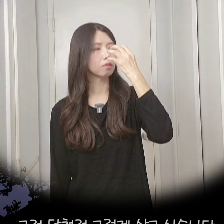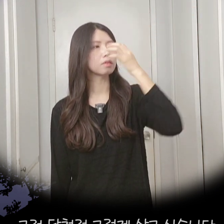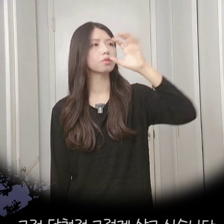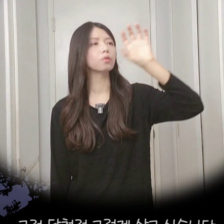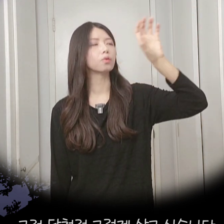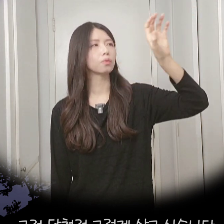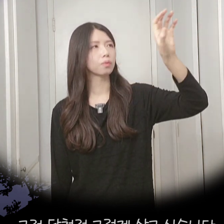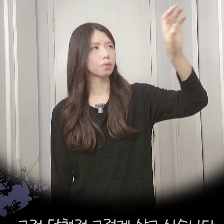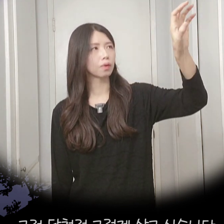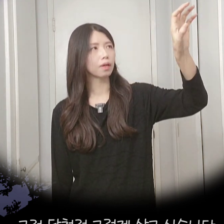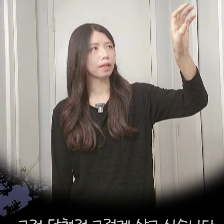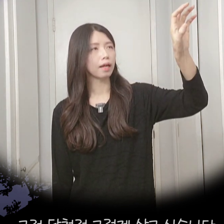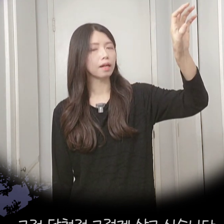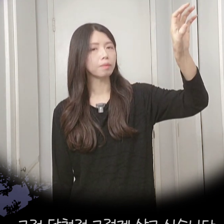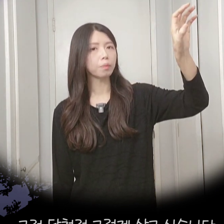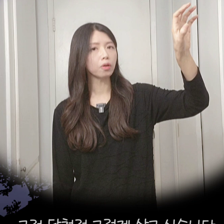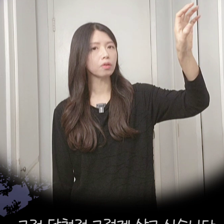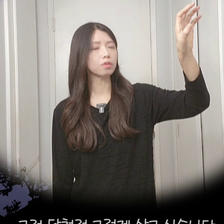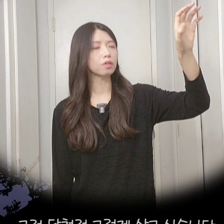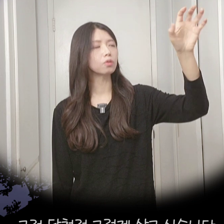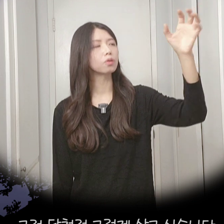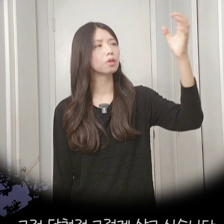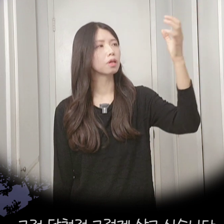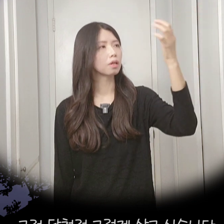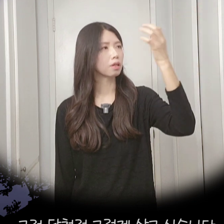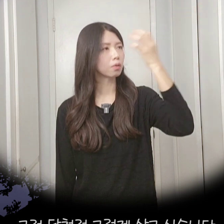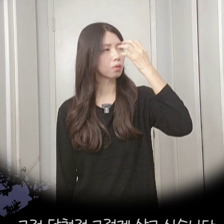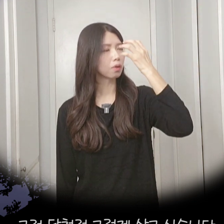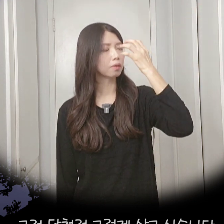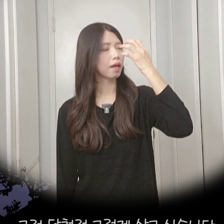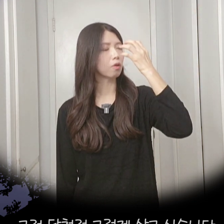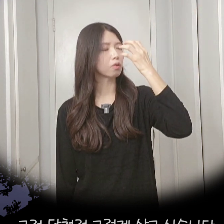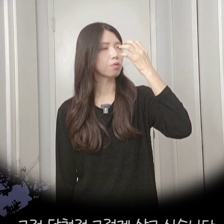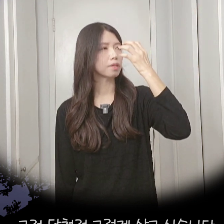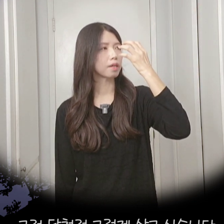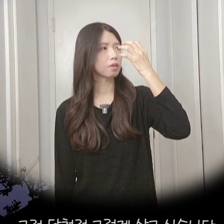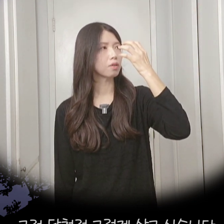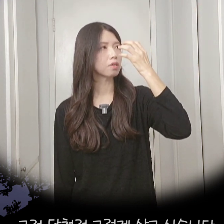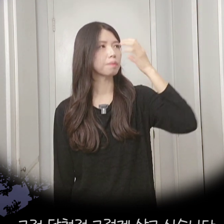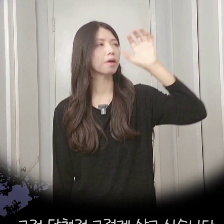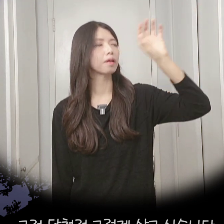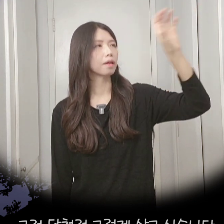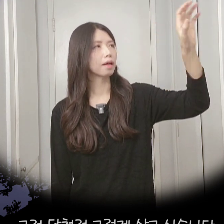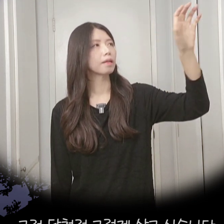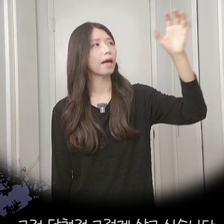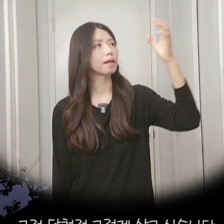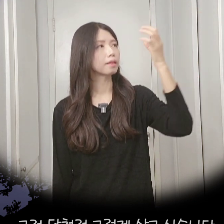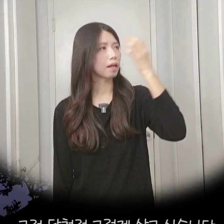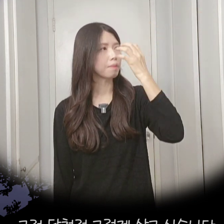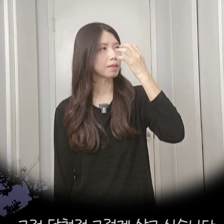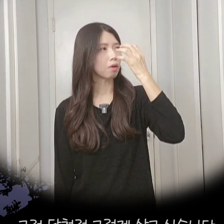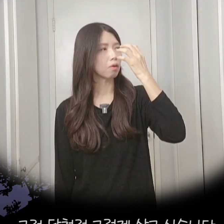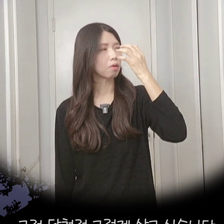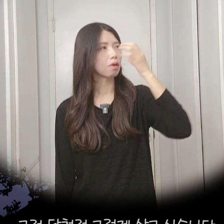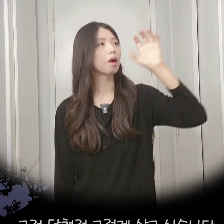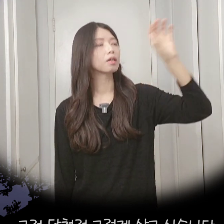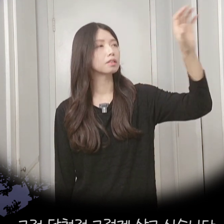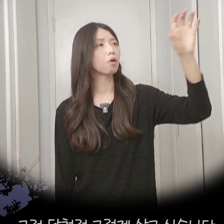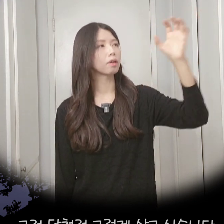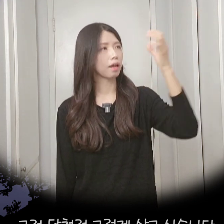싶다는 그런 뜻으로 달을 한번 표현해 주시고 그리고 내 얼굴 위치에서 해주시면 달을